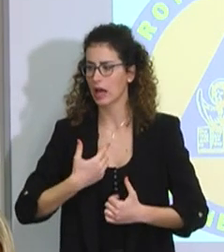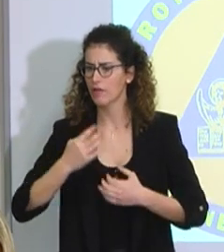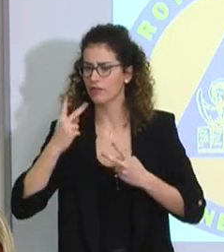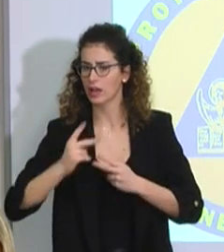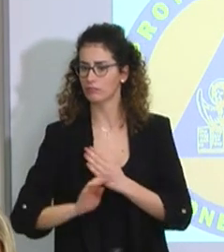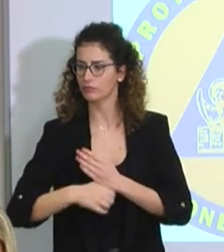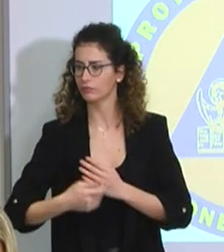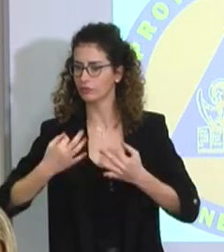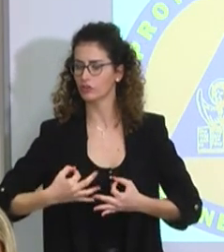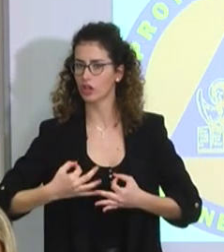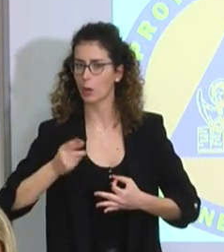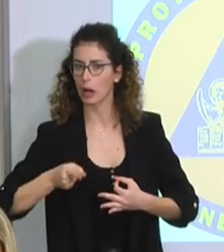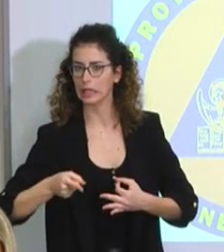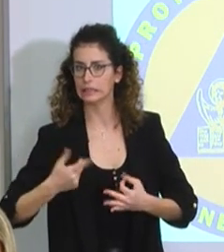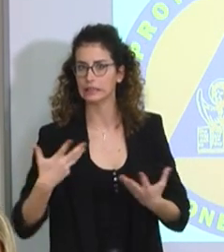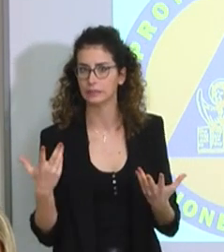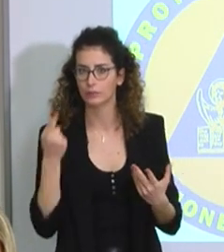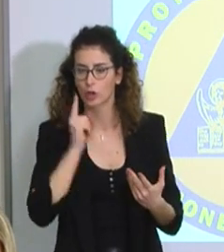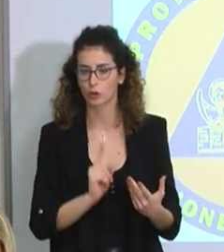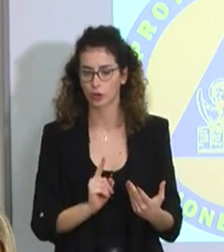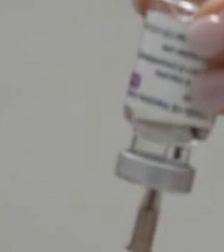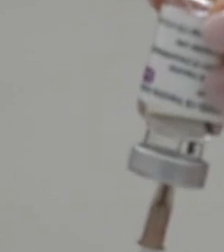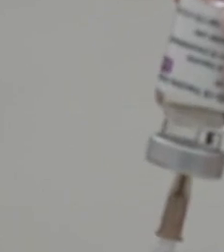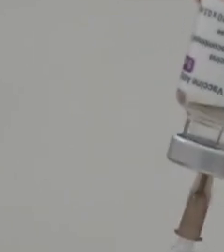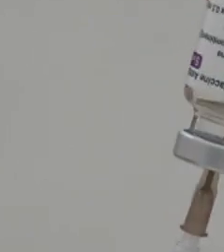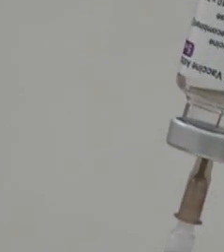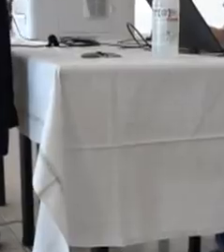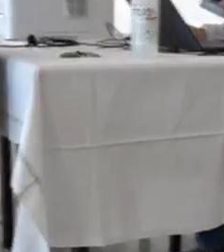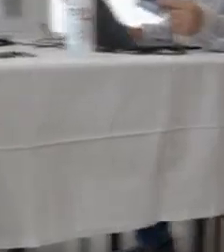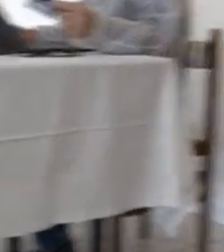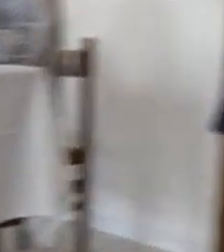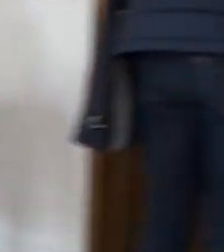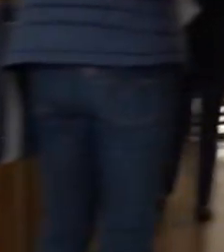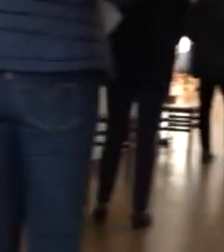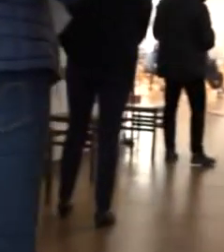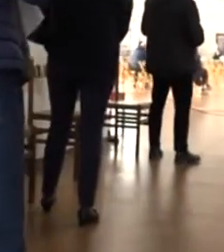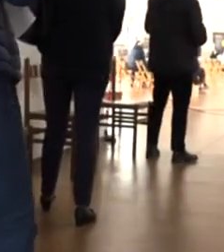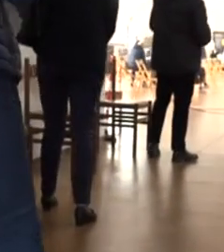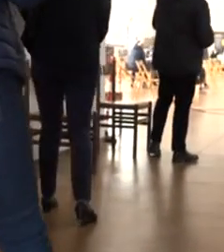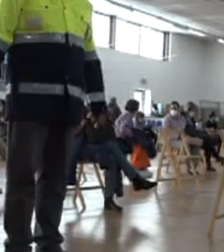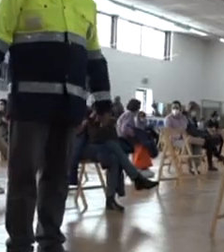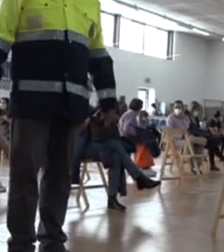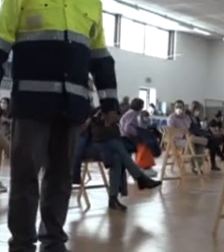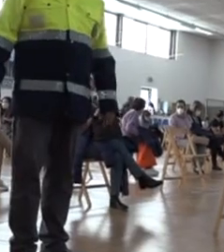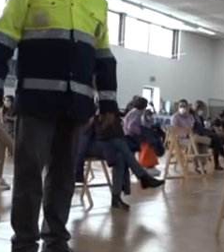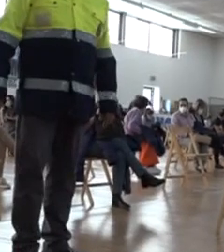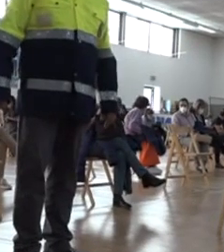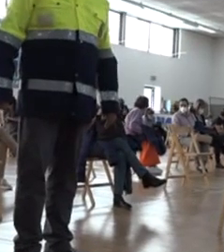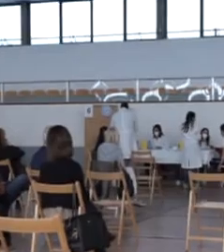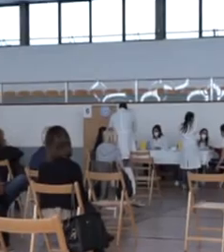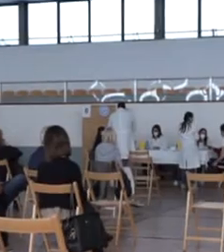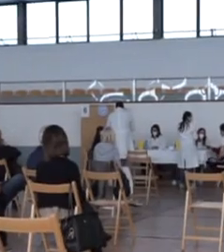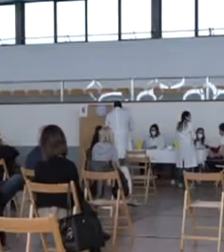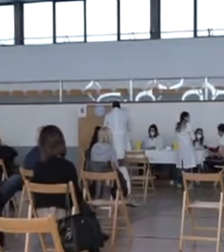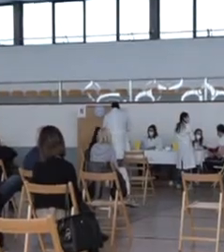limite non da poco, soprattutto in un momento di crisi come questo. Per la campagna vaccinale la regione ha chiuso e diffuso il protocollo per le aziende con cui